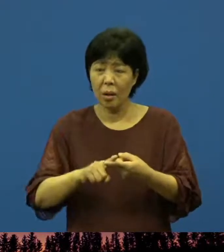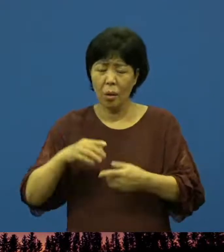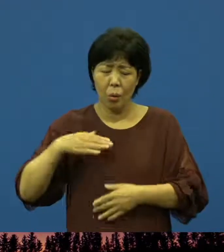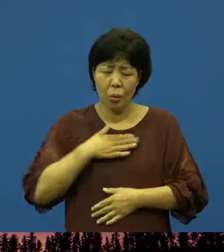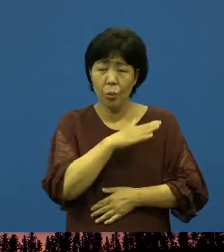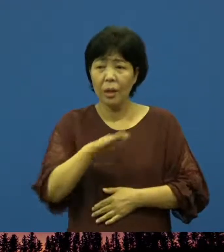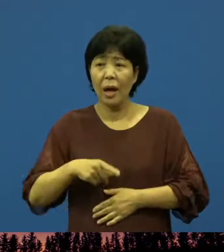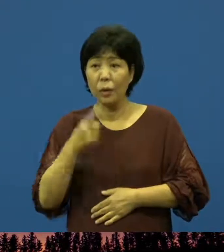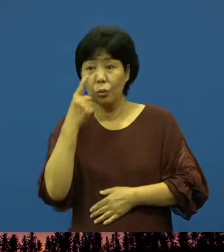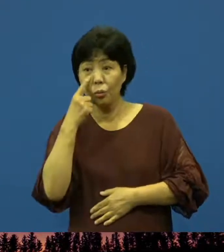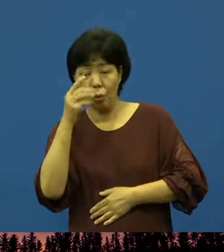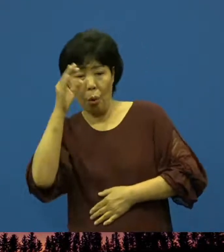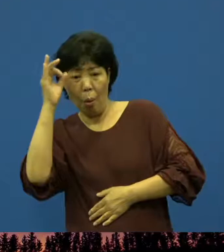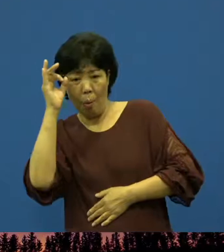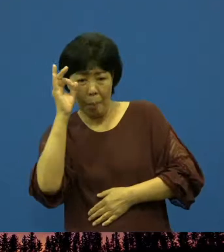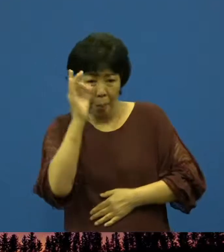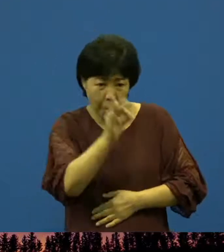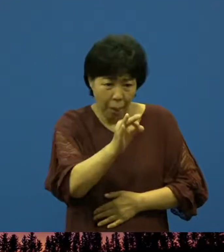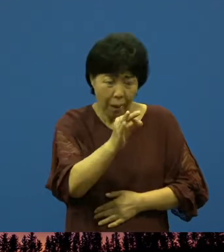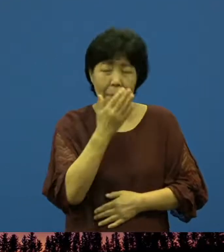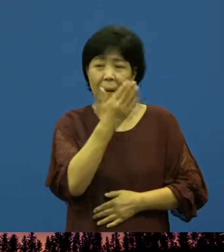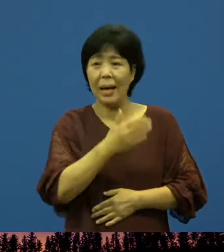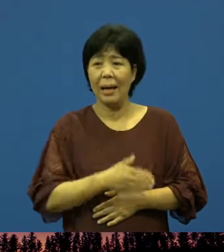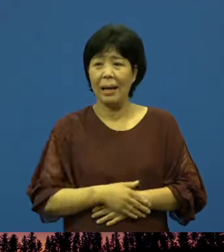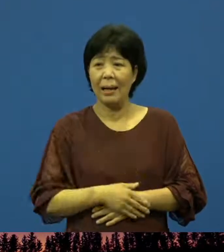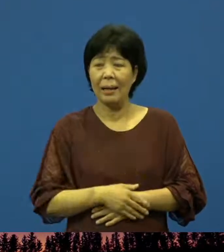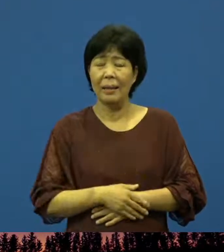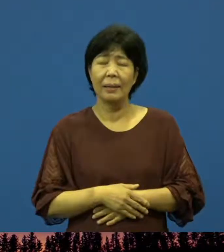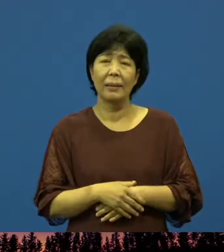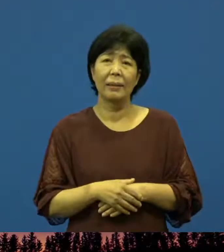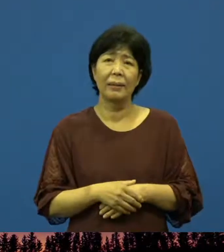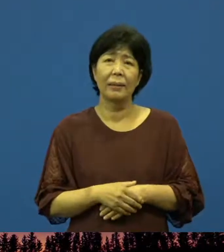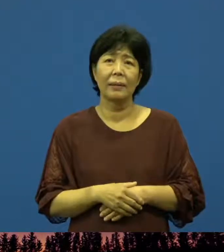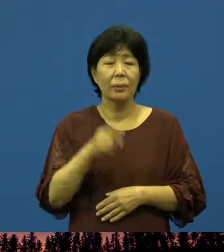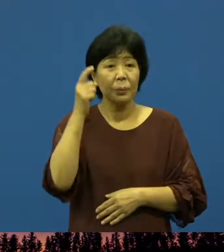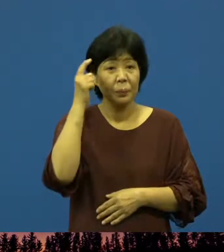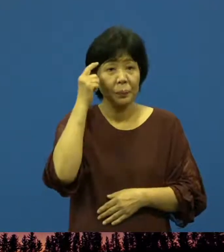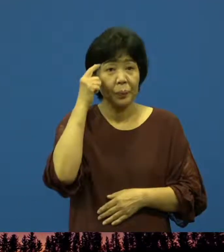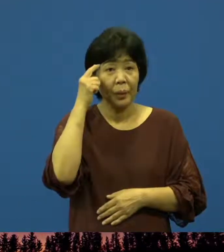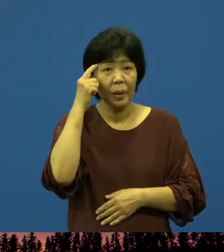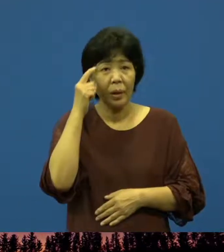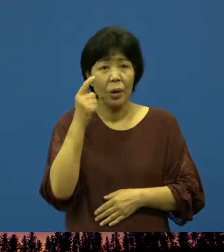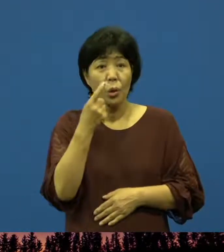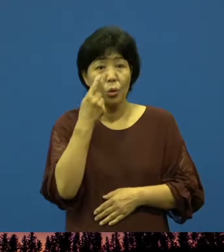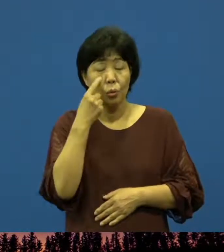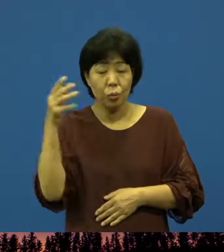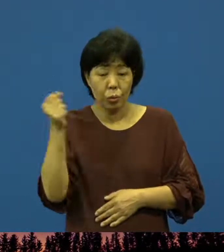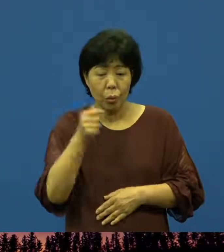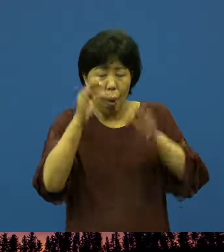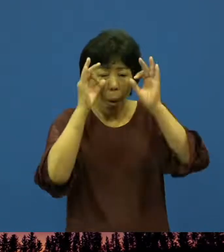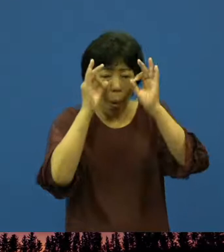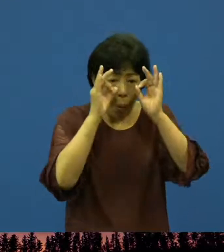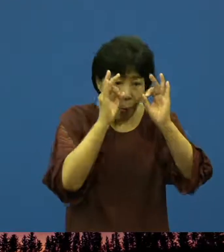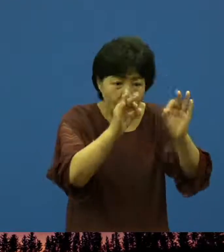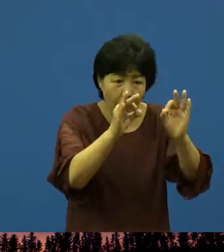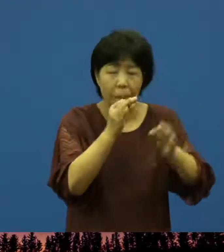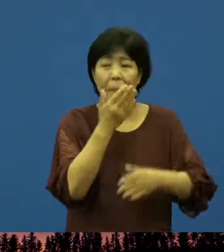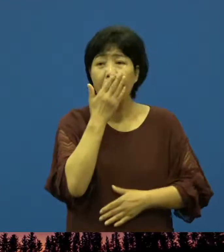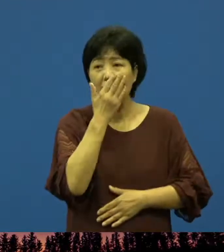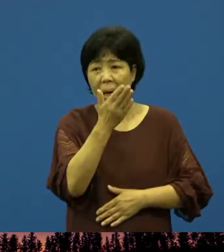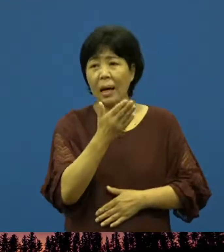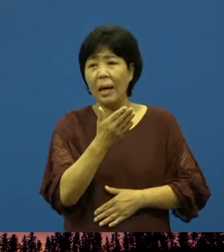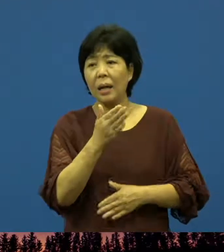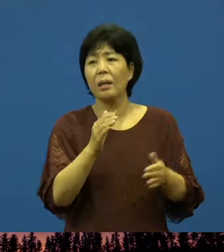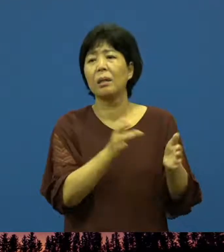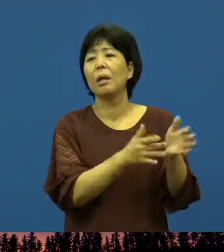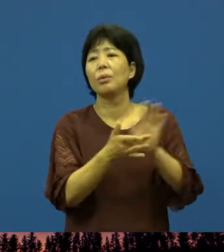오셨다. 그것을 강조하는 이유는 뭘까요? 왜 눈으로 볼 수 있도록 육체로 오신 그리스도를 강조하고